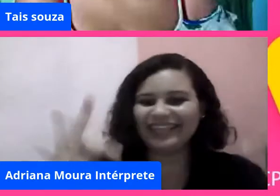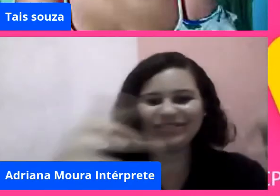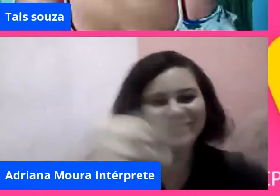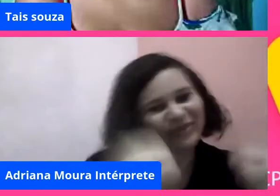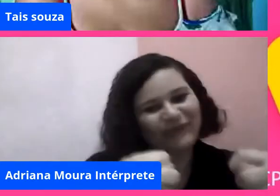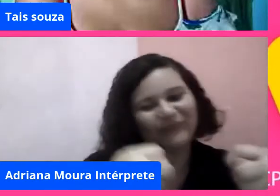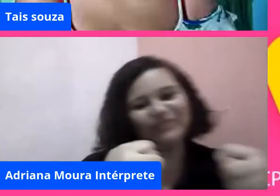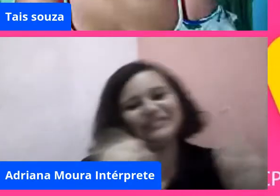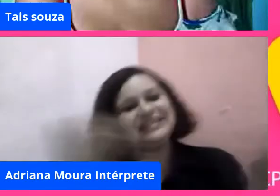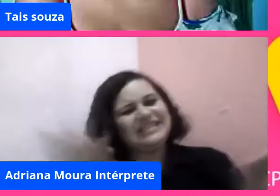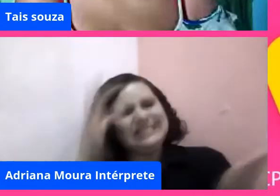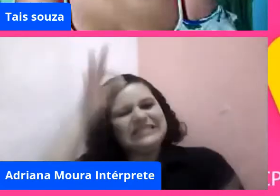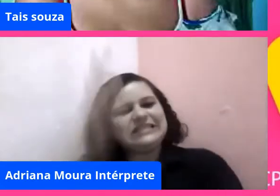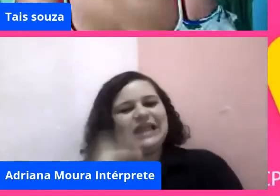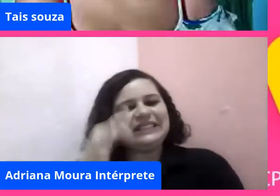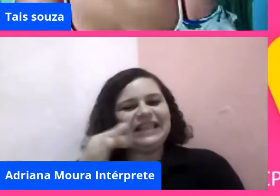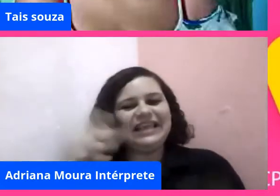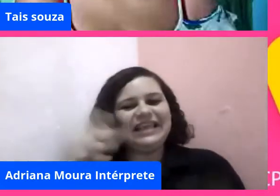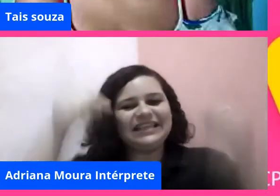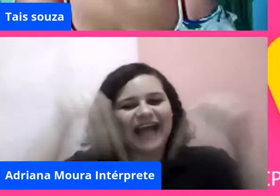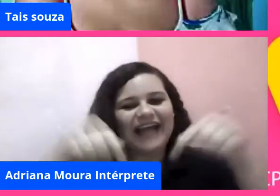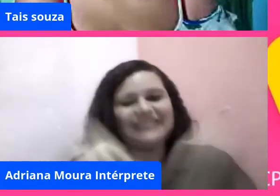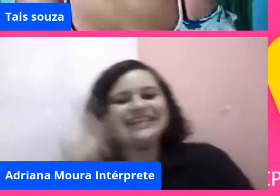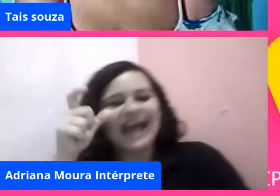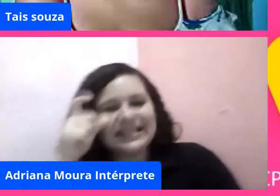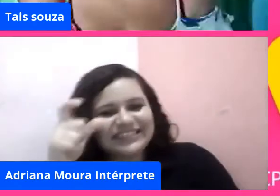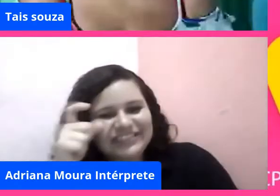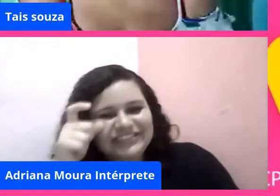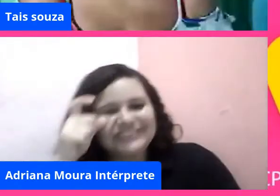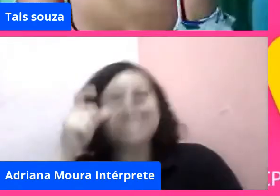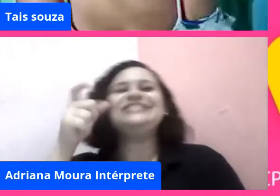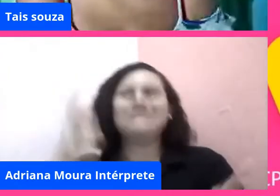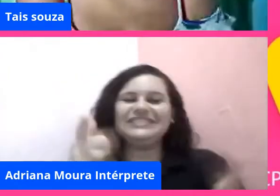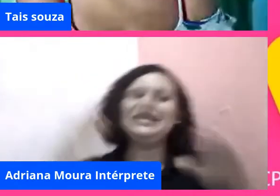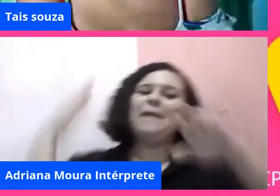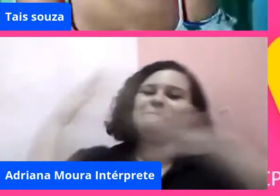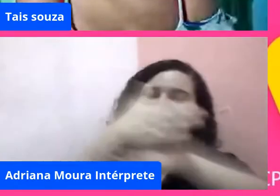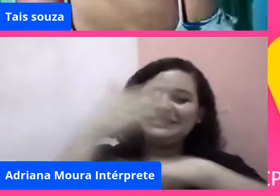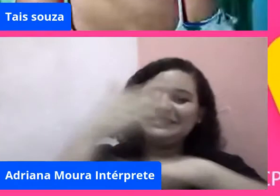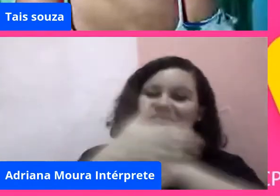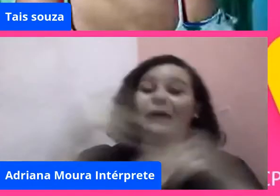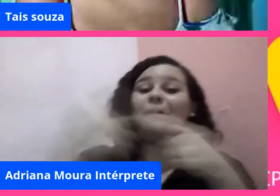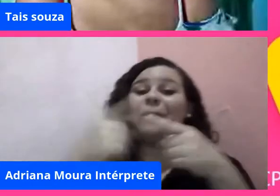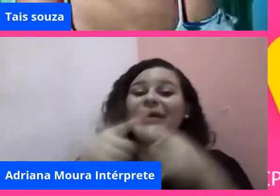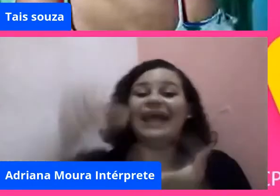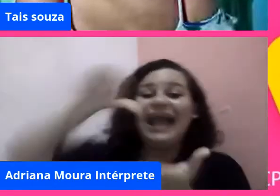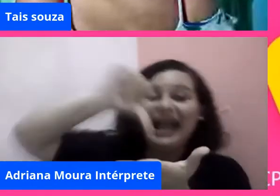certeza vai estar assistindo e vai estar participando, já que agora a Campus é acessível. Muito obrigado.